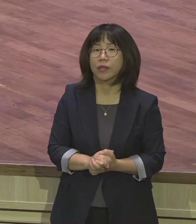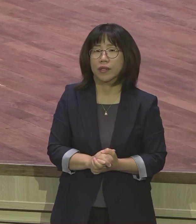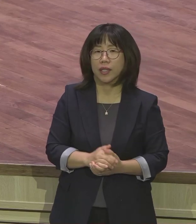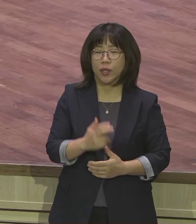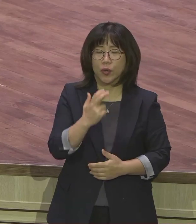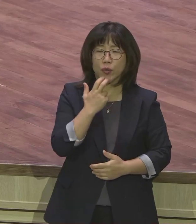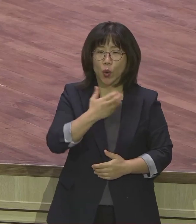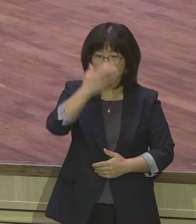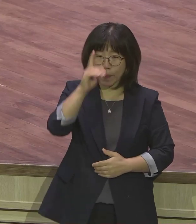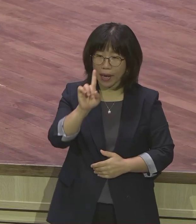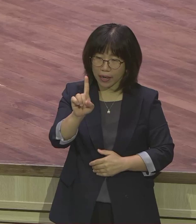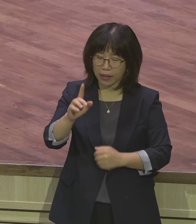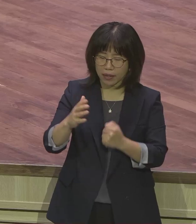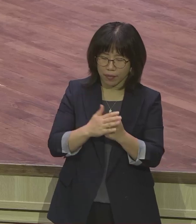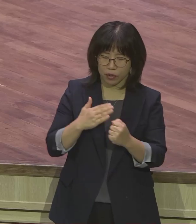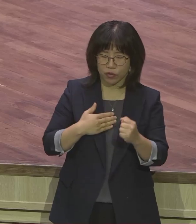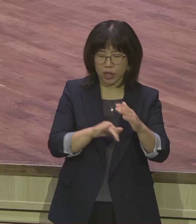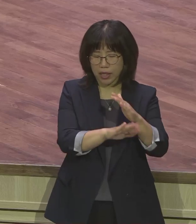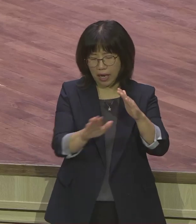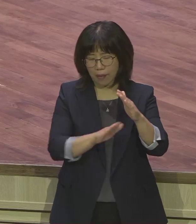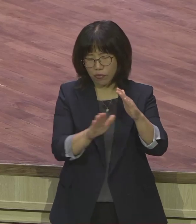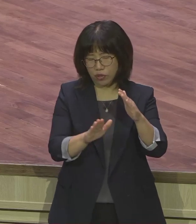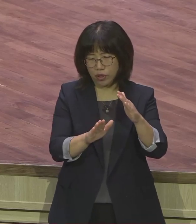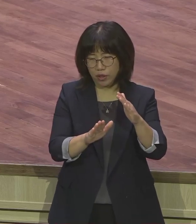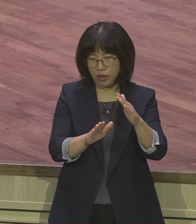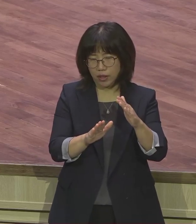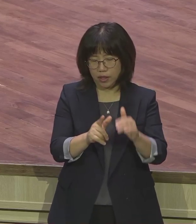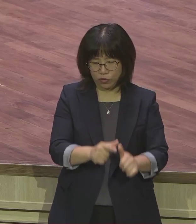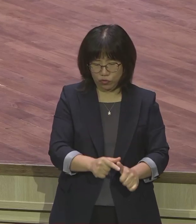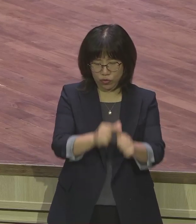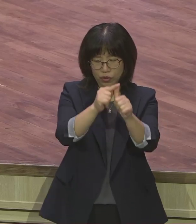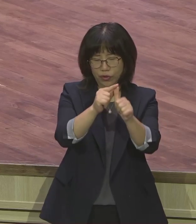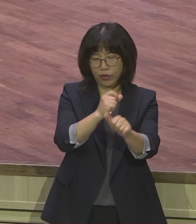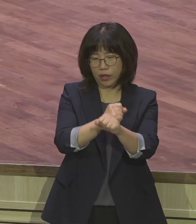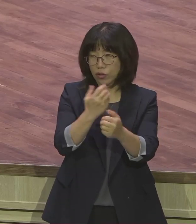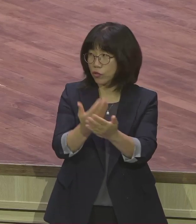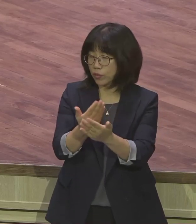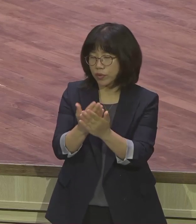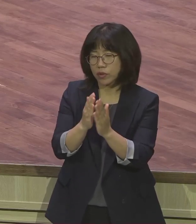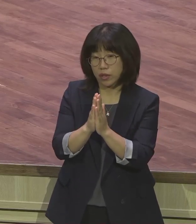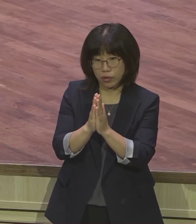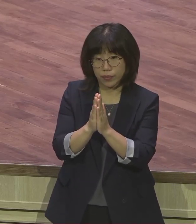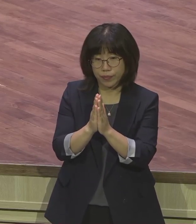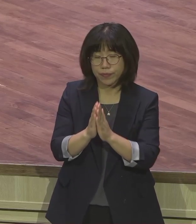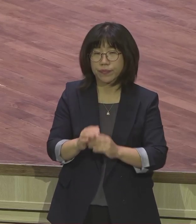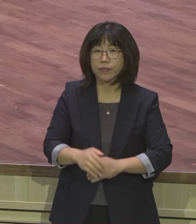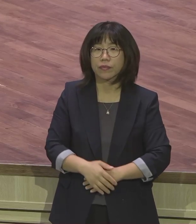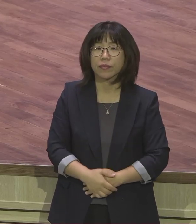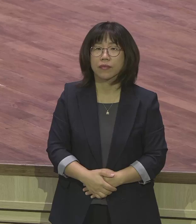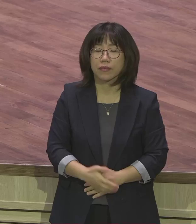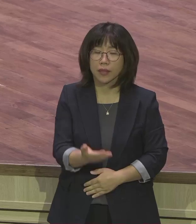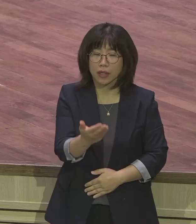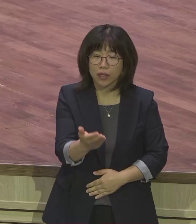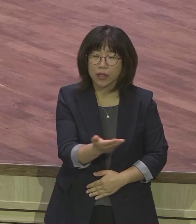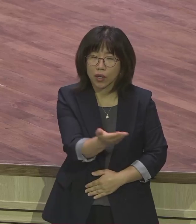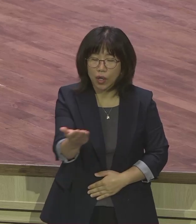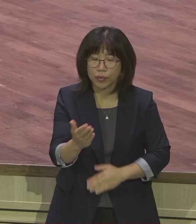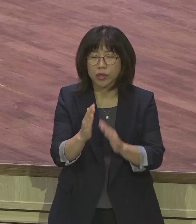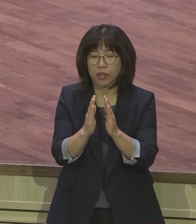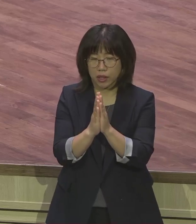나나 통해서 가문이 살게 하야 좋사사 가문을 살게 하야 좋사사 여러분을 기도해야 오늘